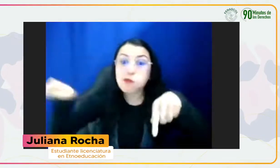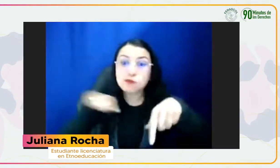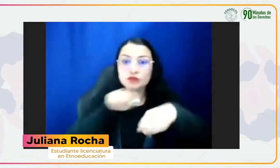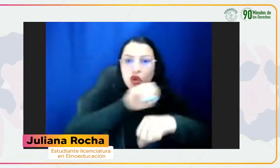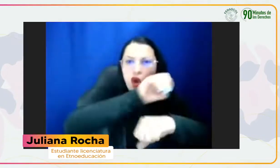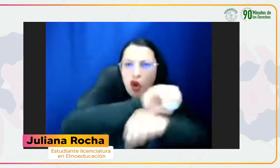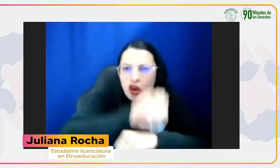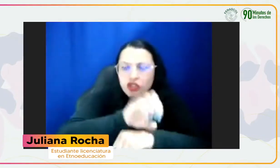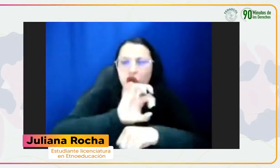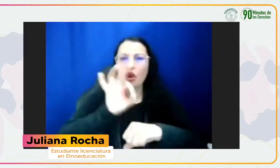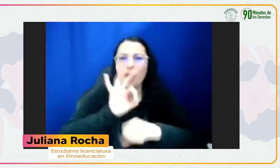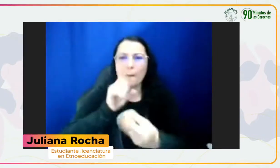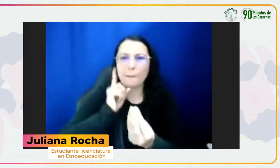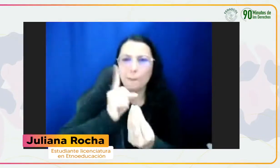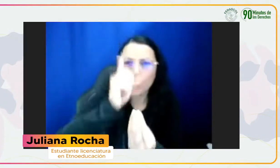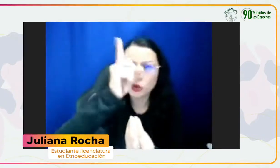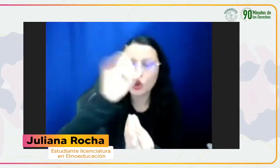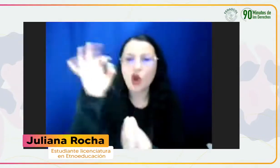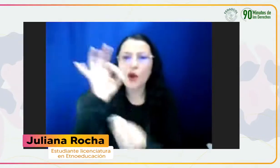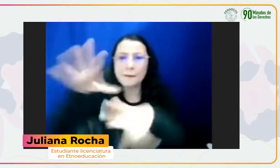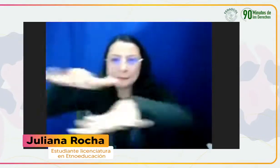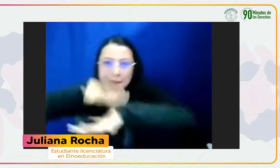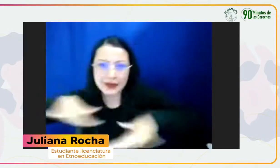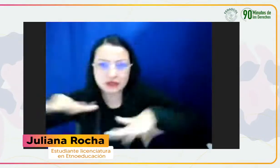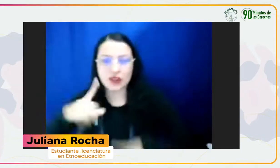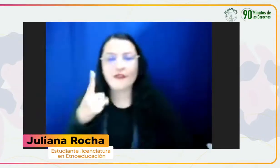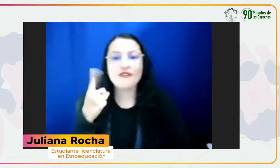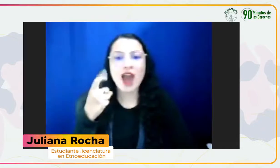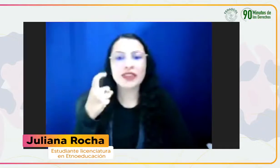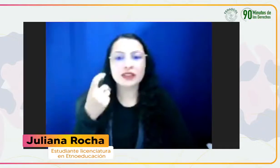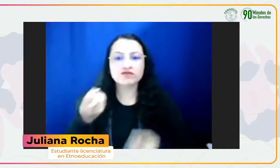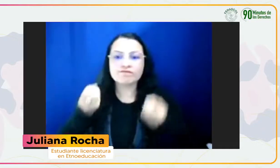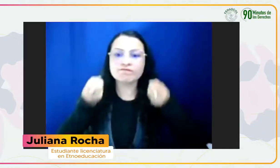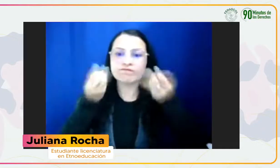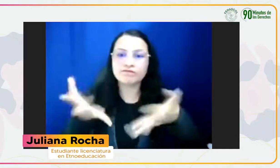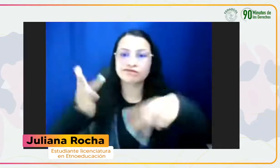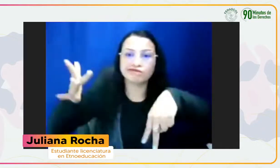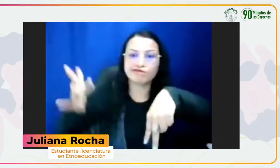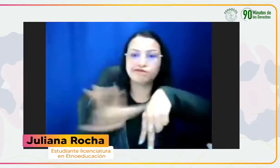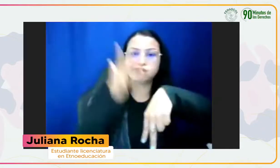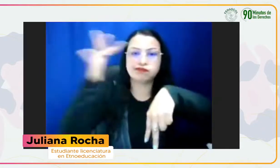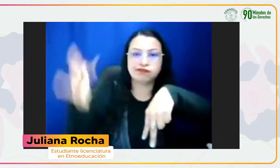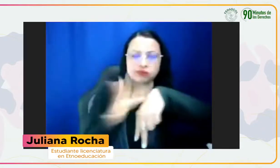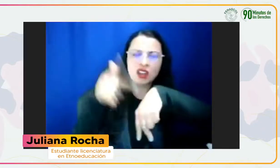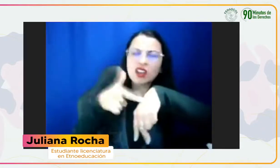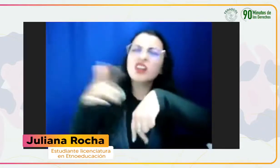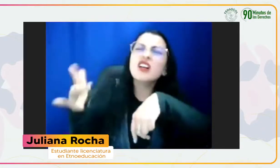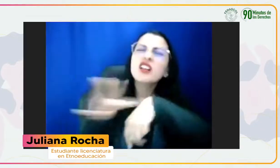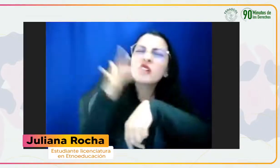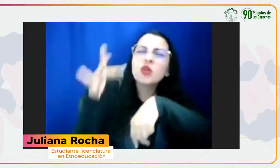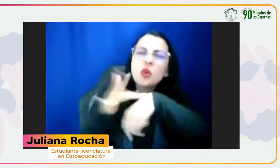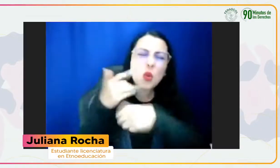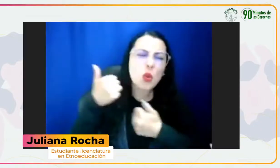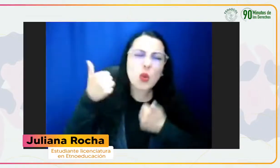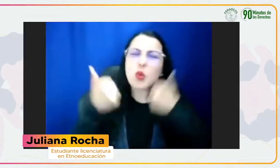¿Qué pasa? En las diferentes organizaciones, organizaciones políticas, etcétera, falta esta